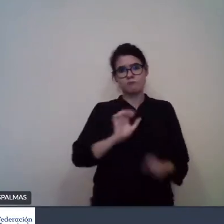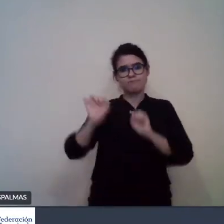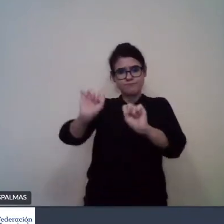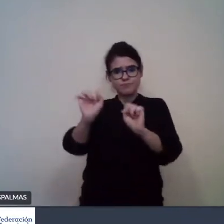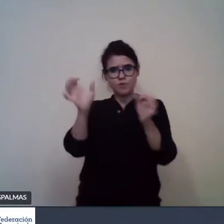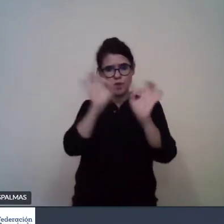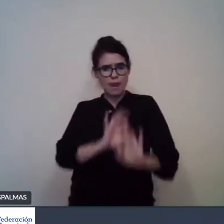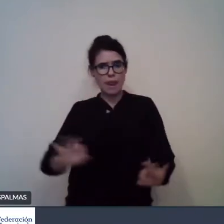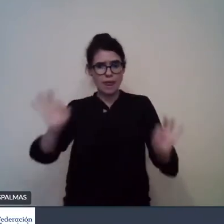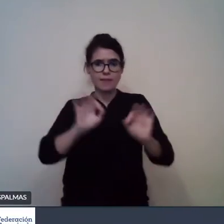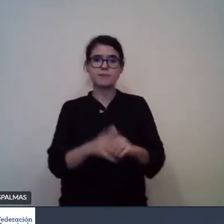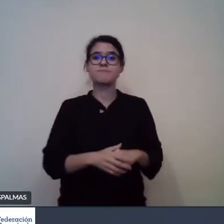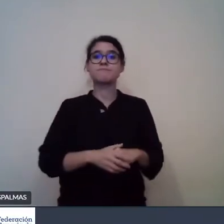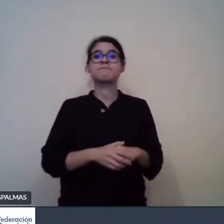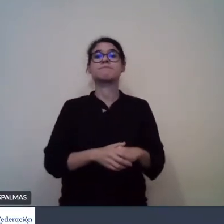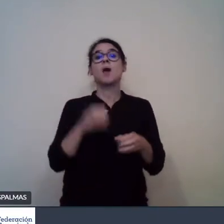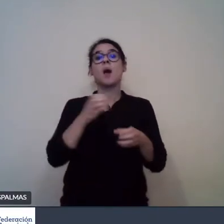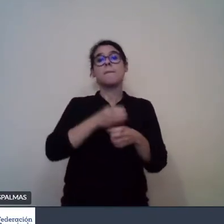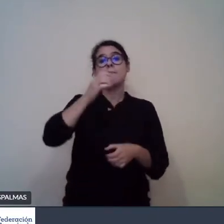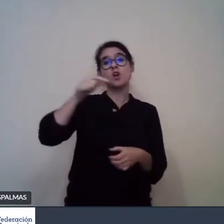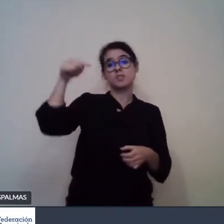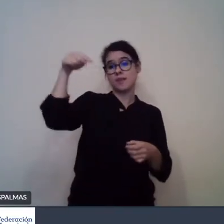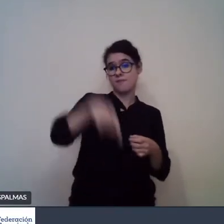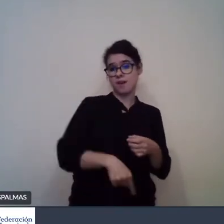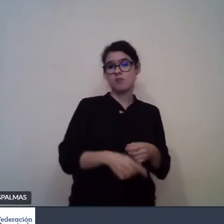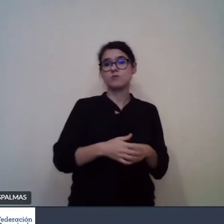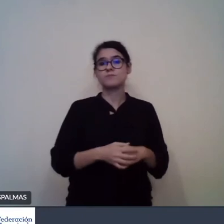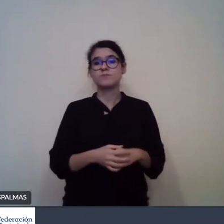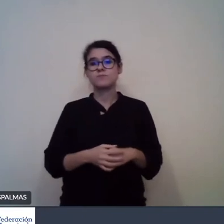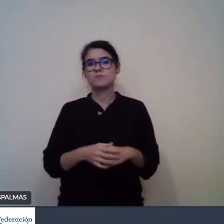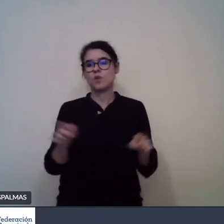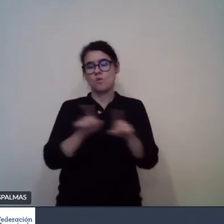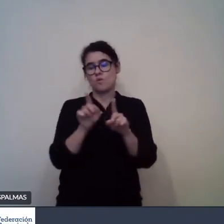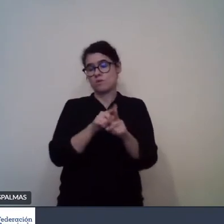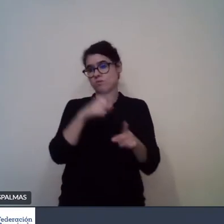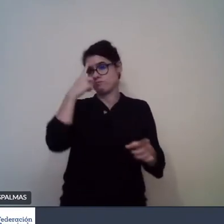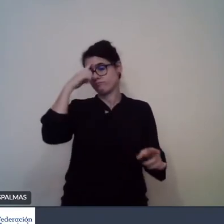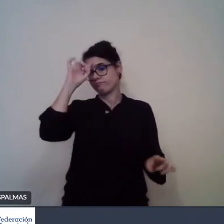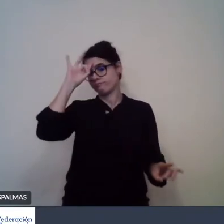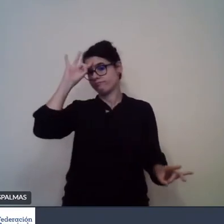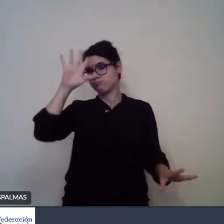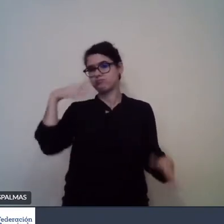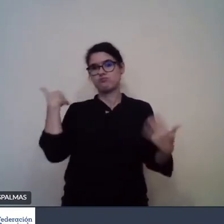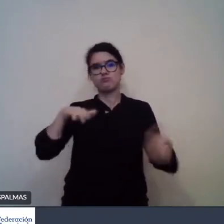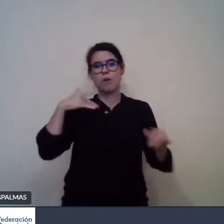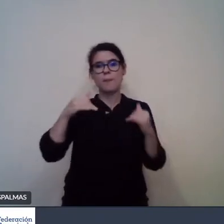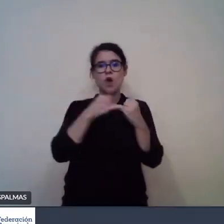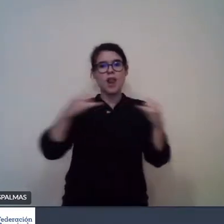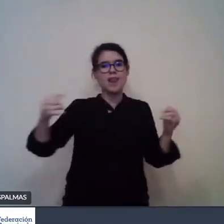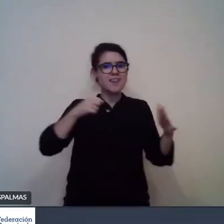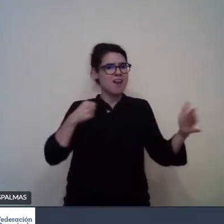Poste bajo, bueno, saca un pase casi increíble por línea de fondo.